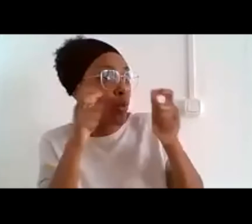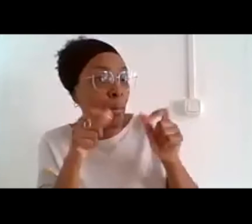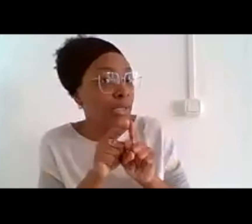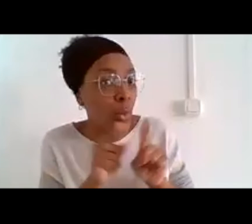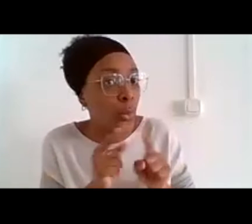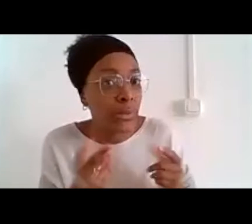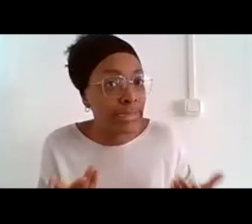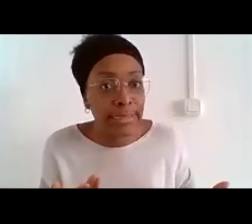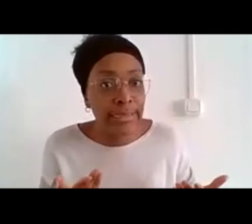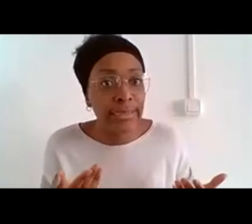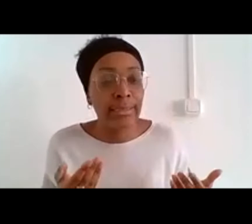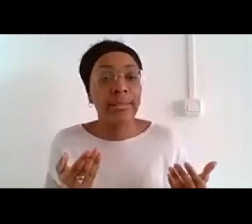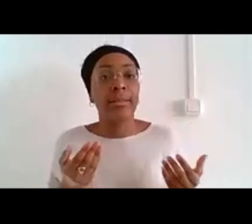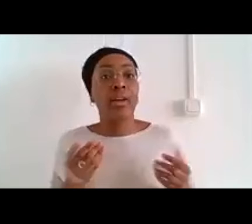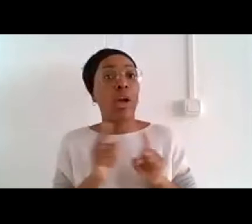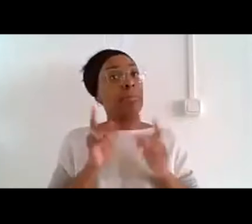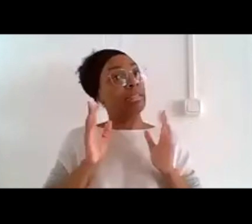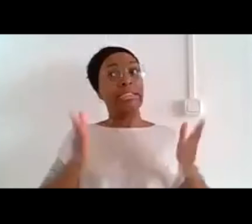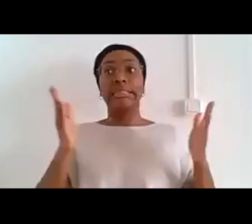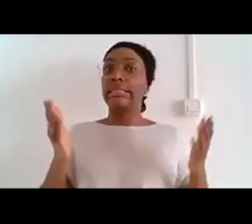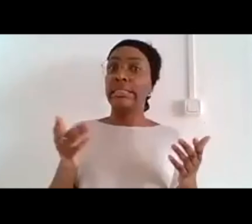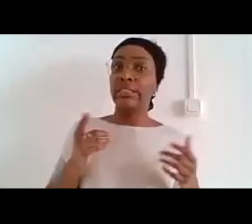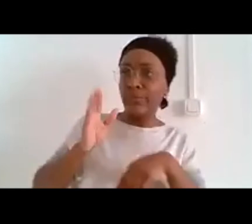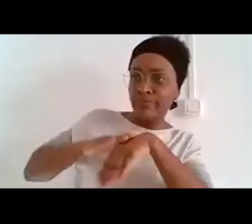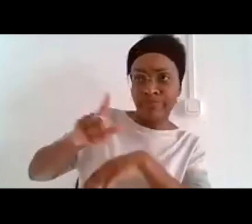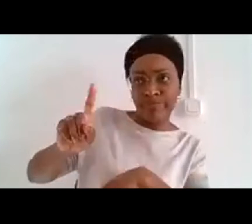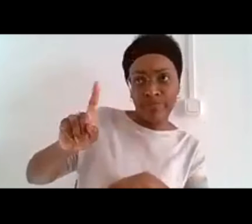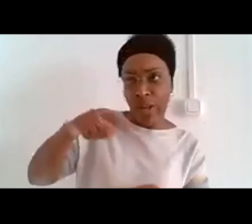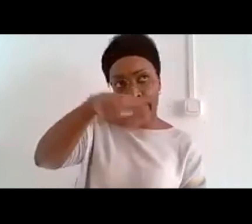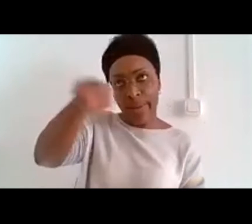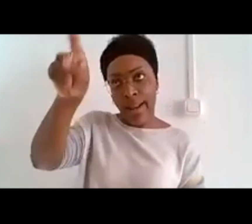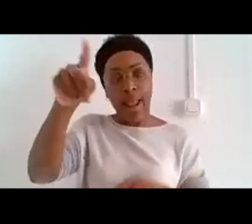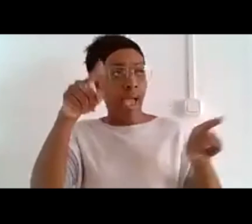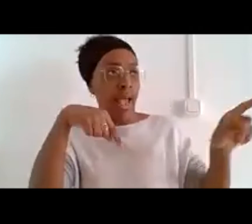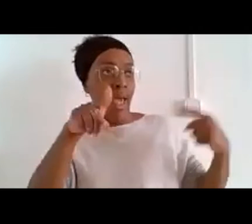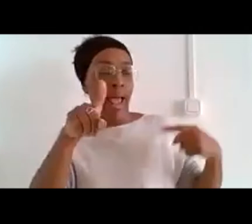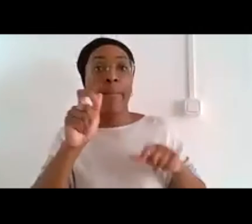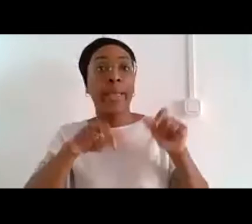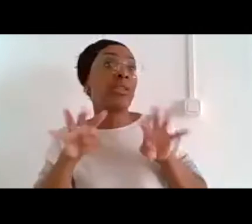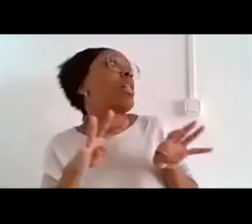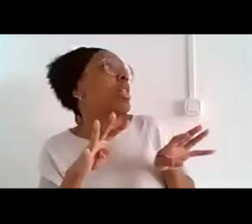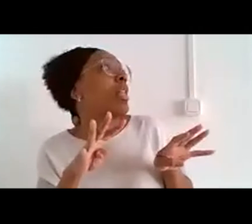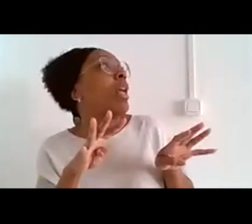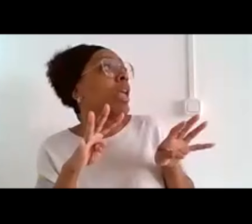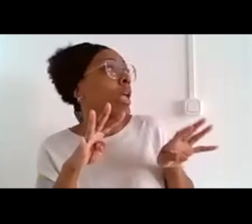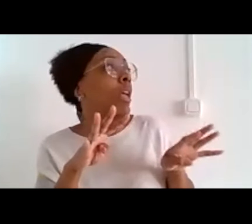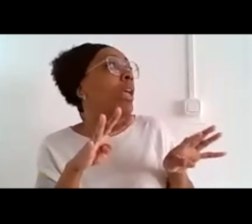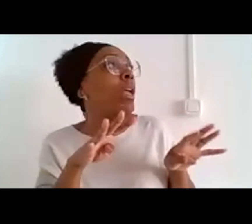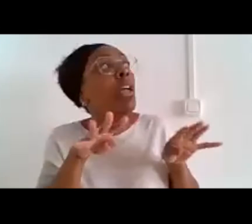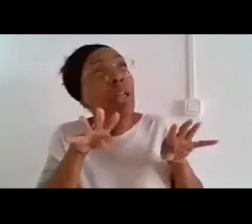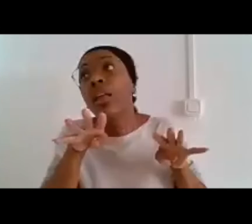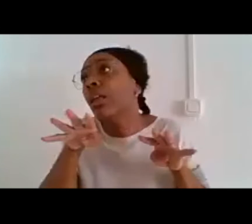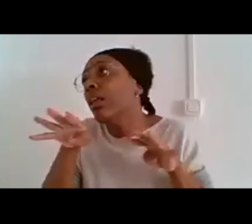comment dire, pour pouvoir décider et orienter la pensée la pensée de la société, en fait.